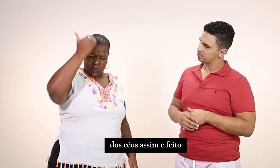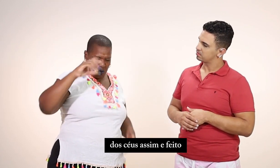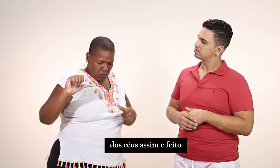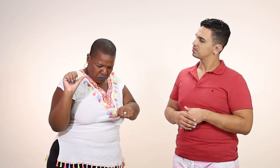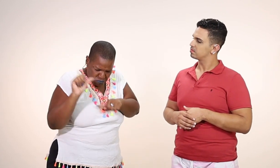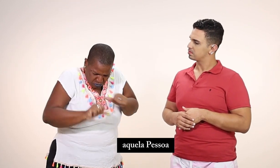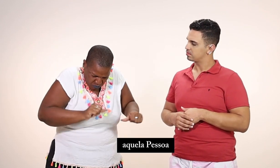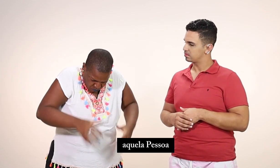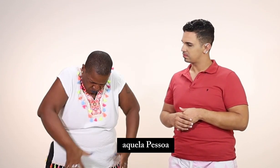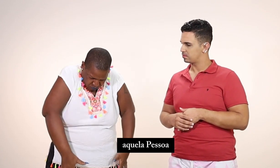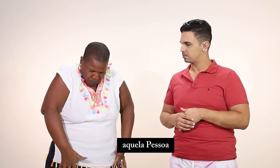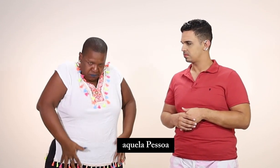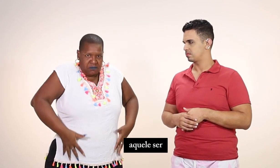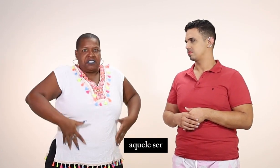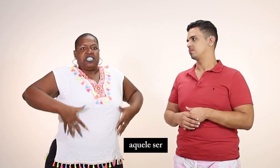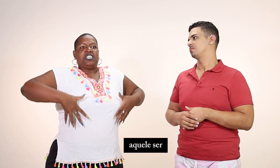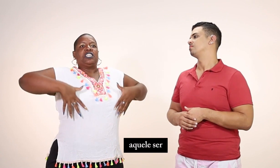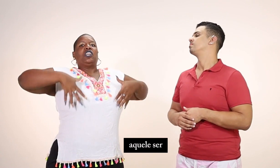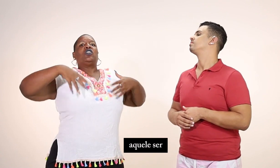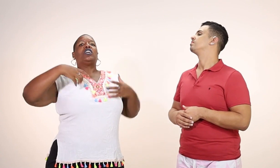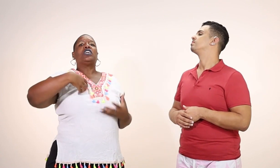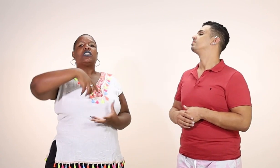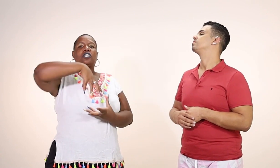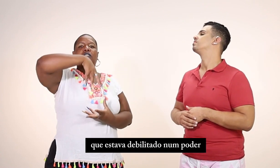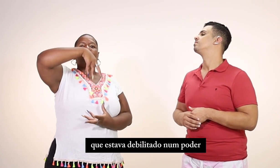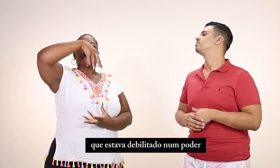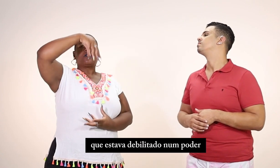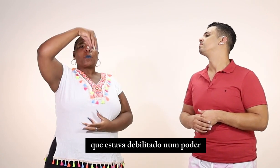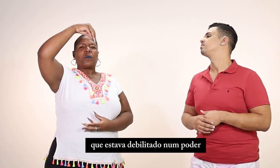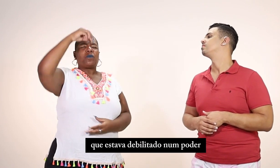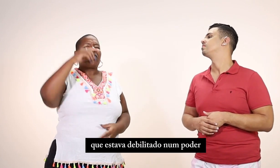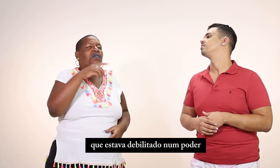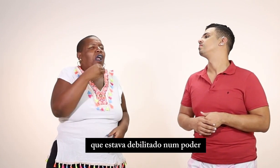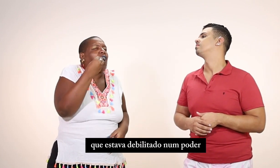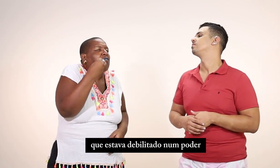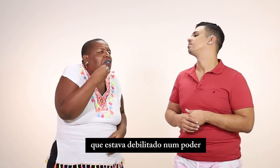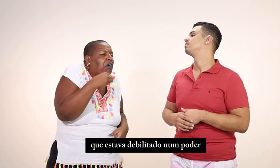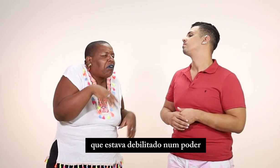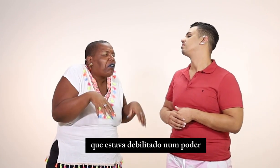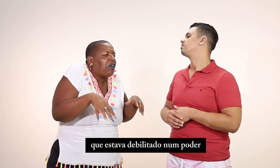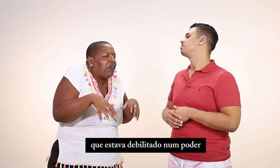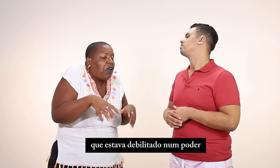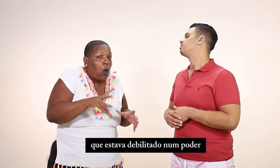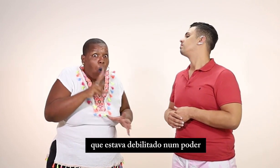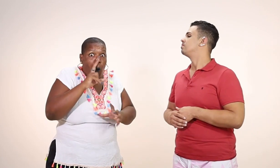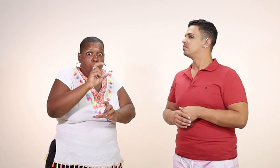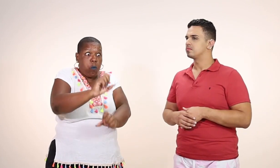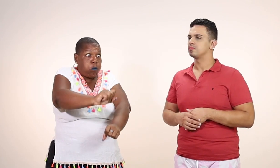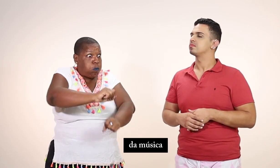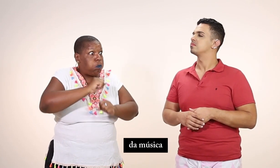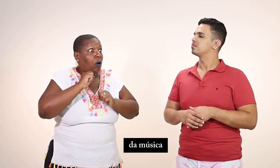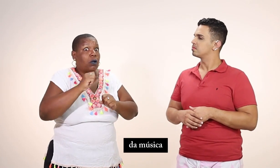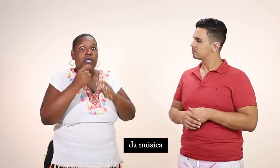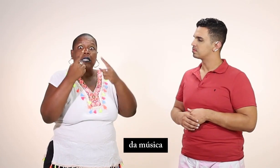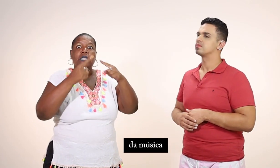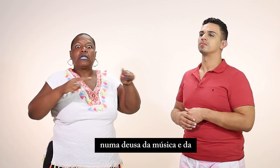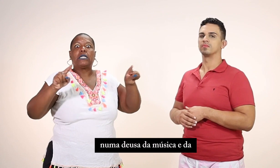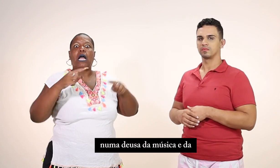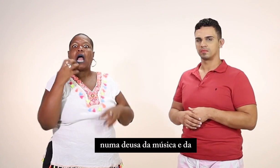feito aquela pessoa, aquele ser que estava debilitado num poder da música, numa deusa